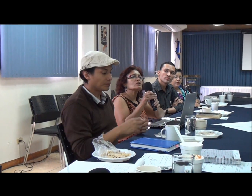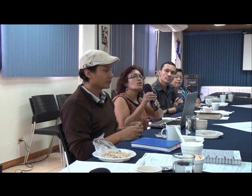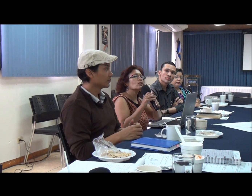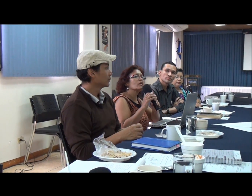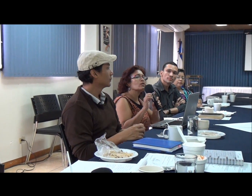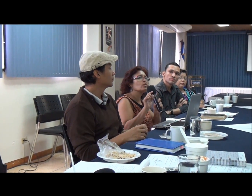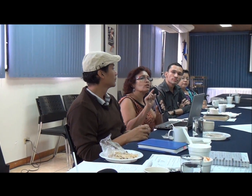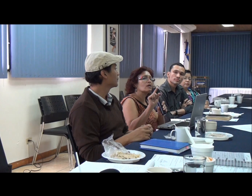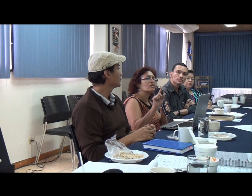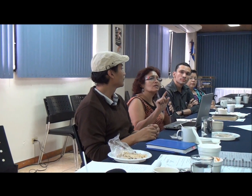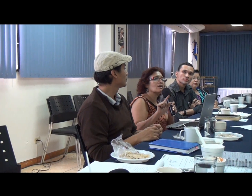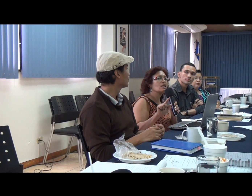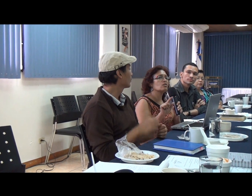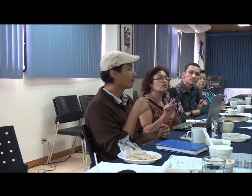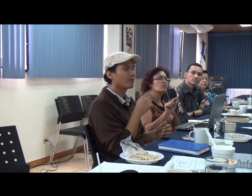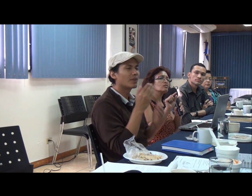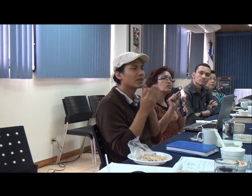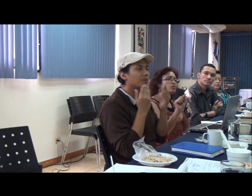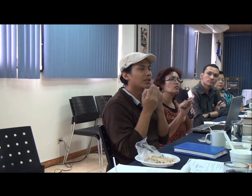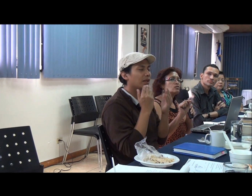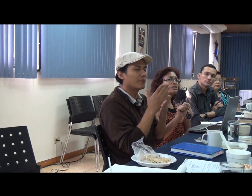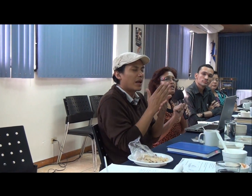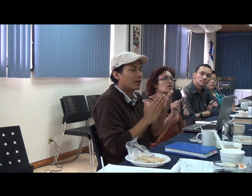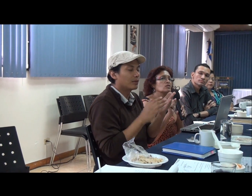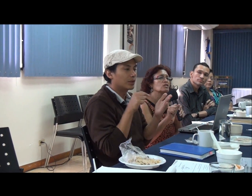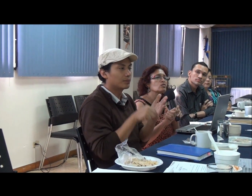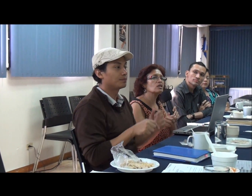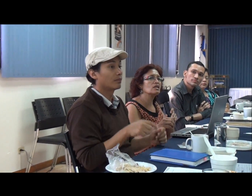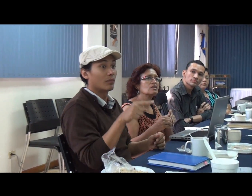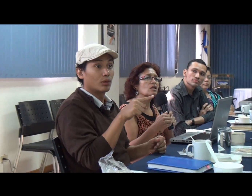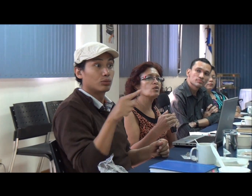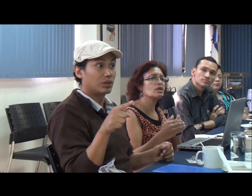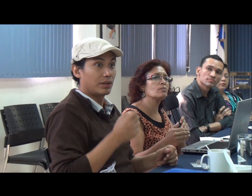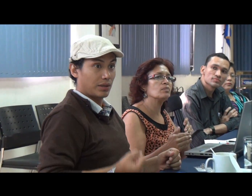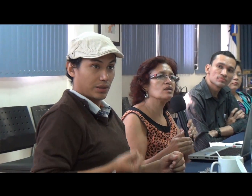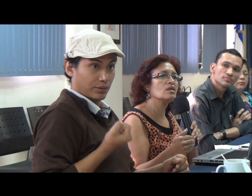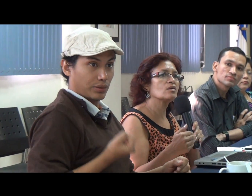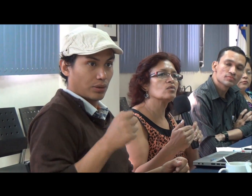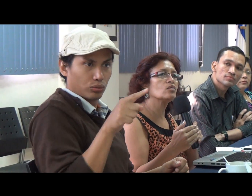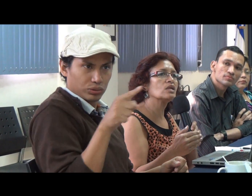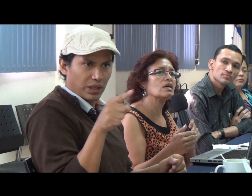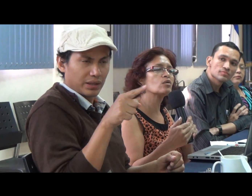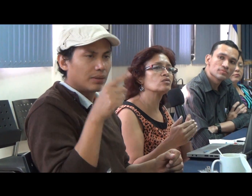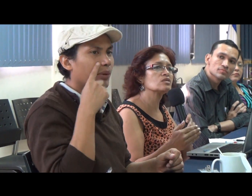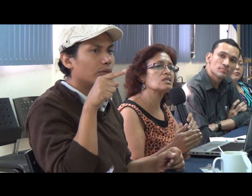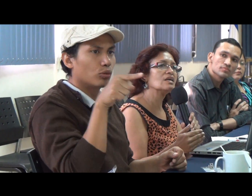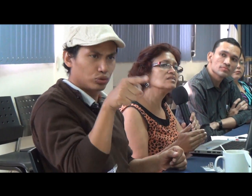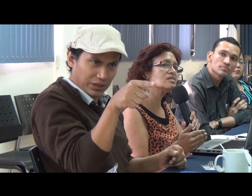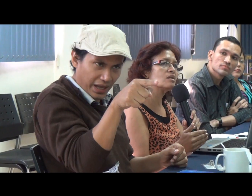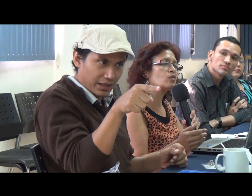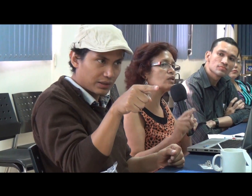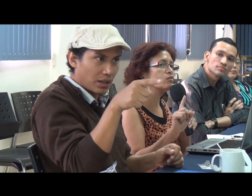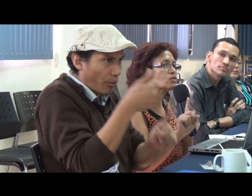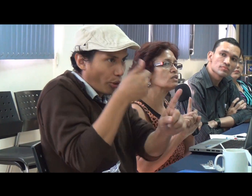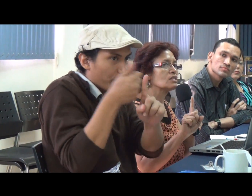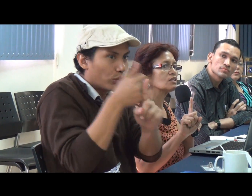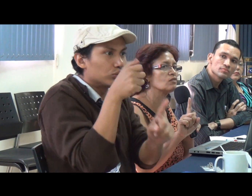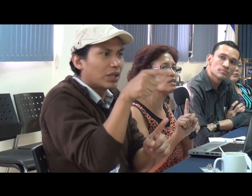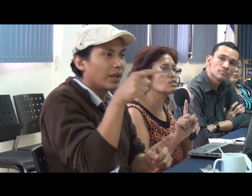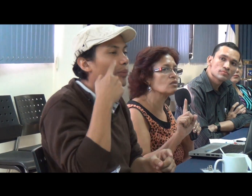Solo quiero aclarar algo. Son ustedes los estudiantes los que piden una constancia, porque no es una certificación,